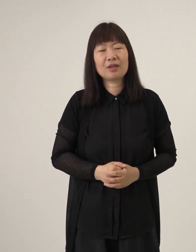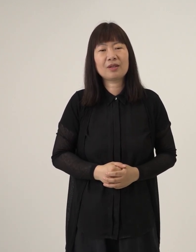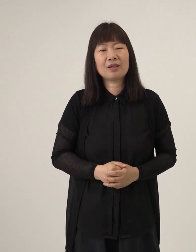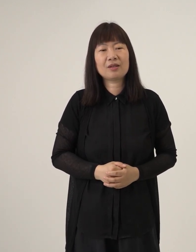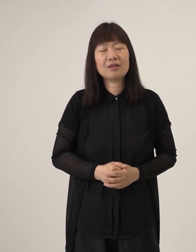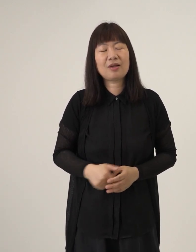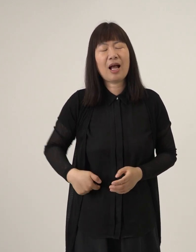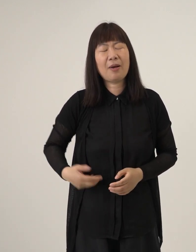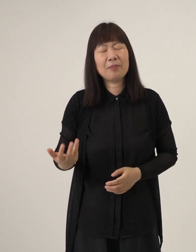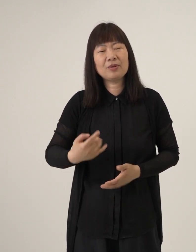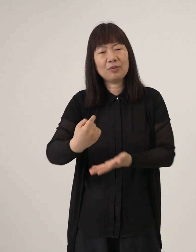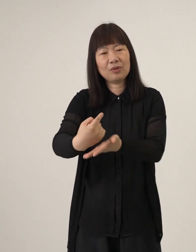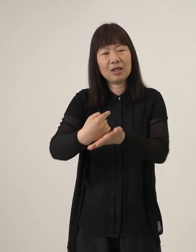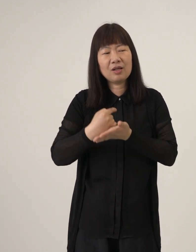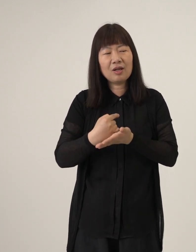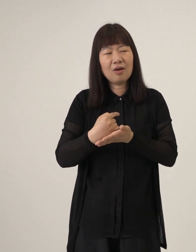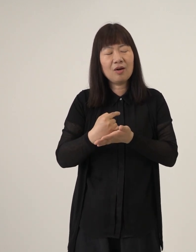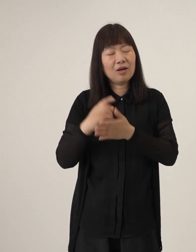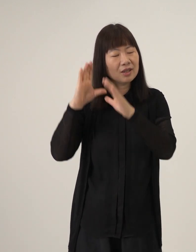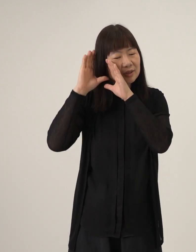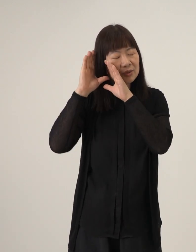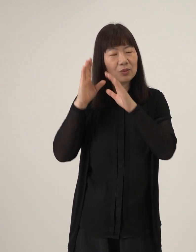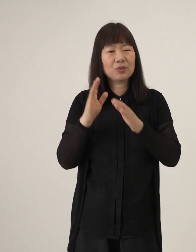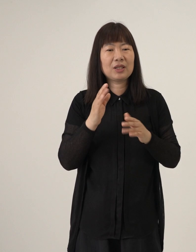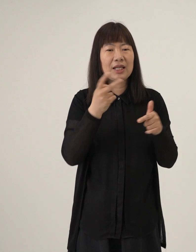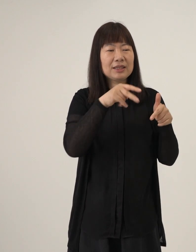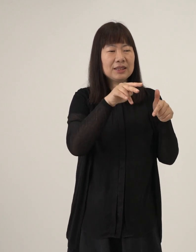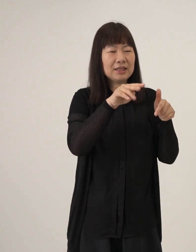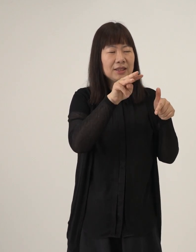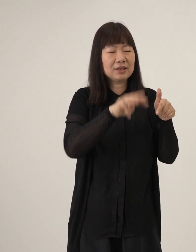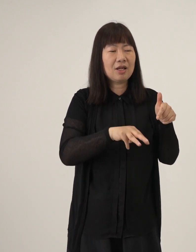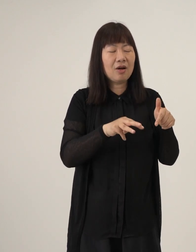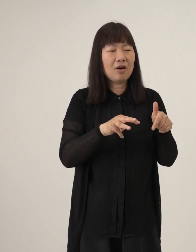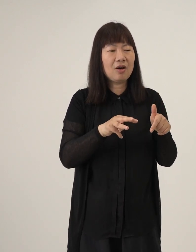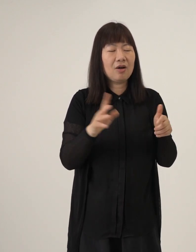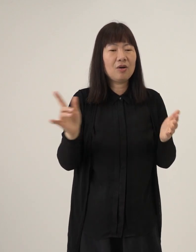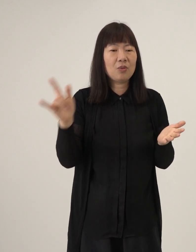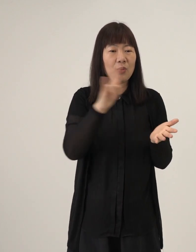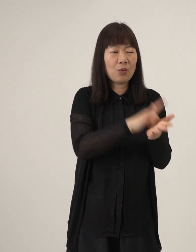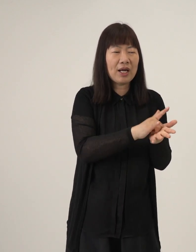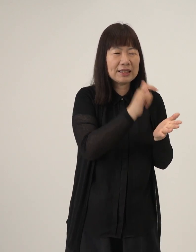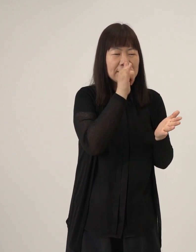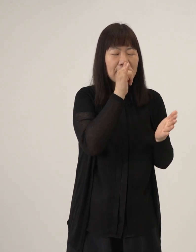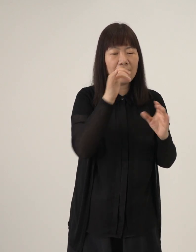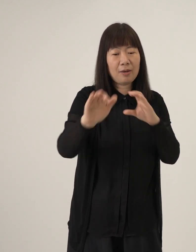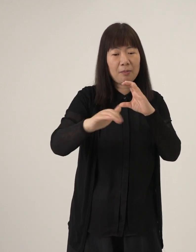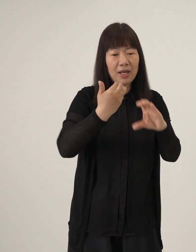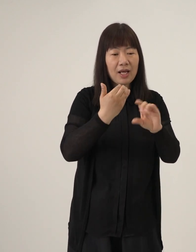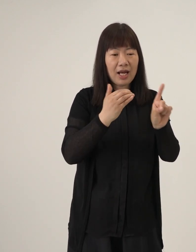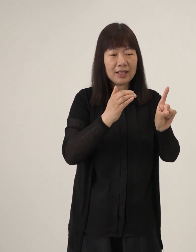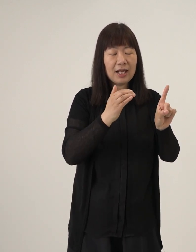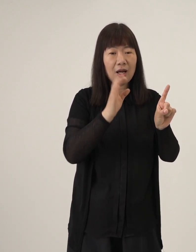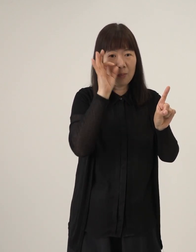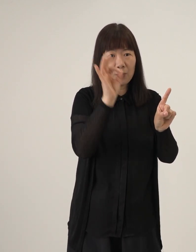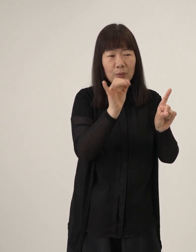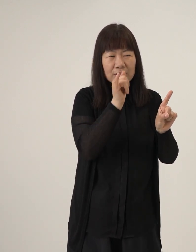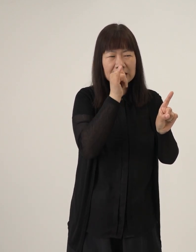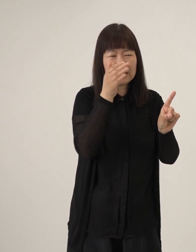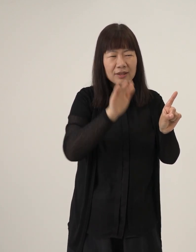아픈 보고를 받고 비행기를 타고 인천공항에 내렸는데 메일이 한 통 들어왔어요. 뭔가 하고